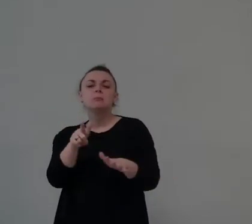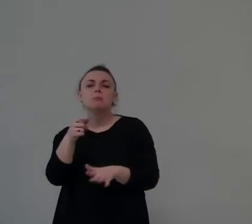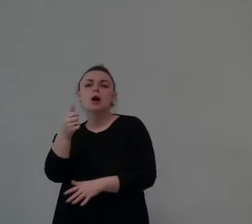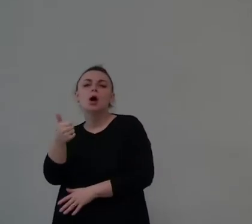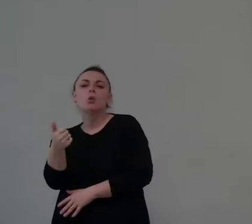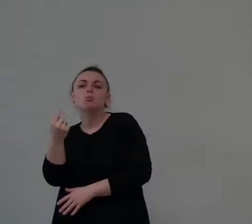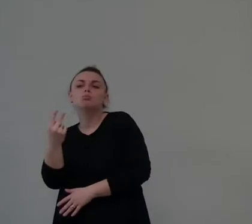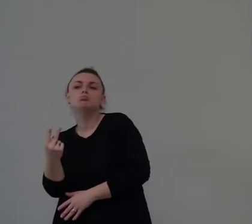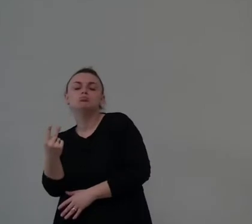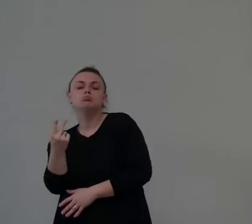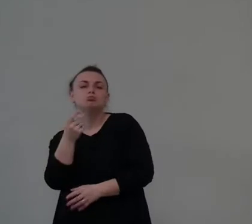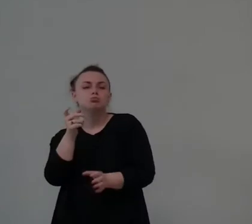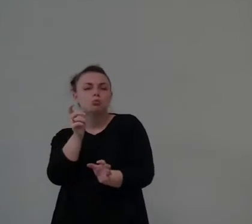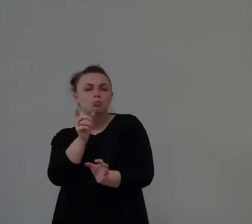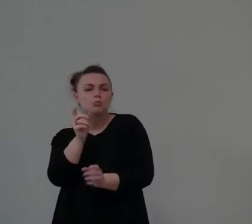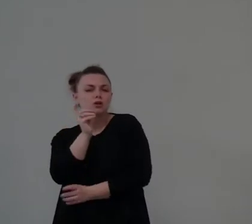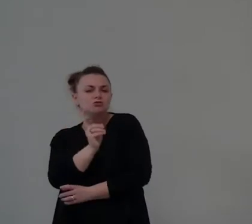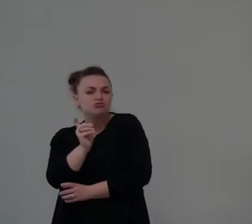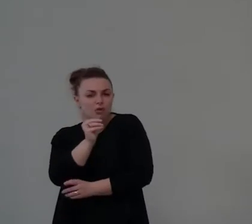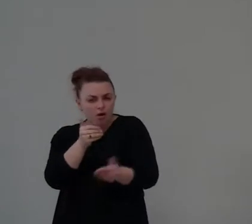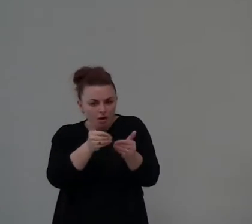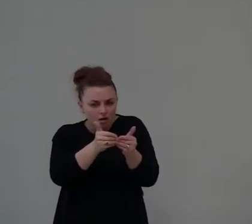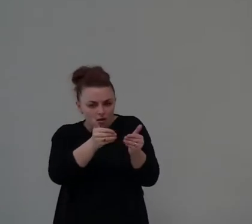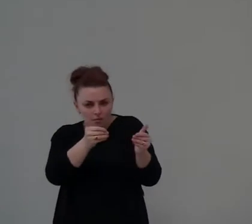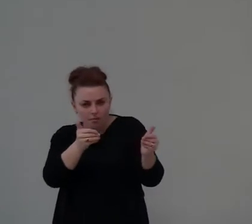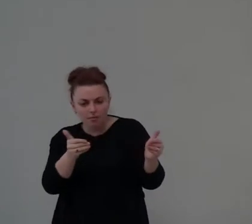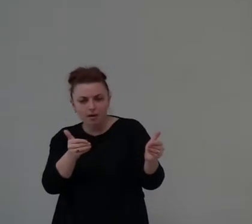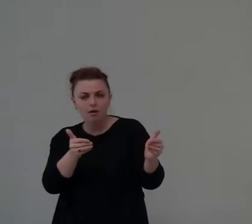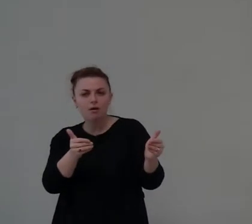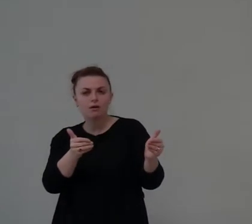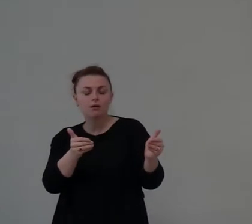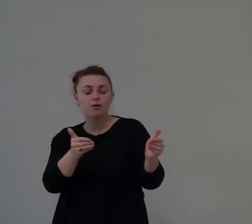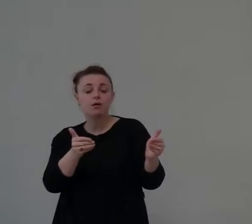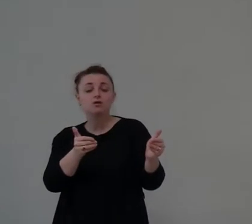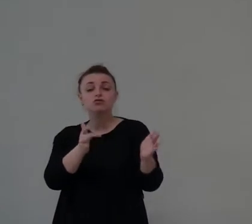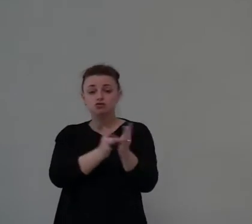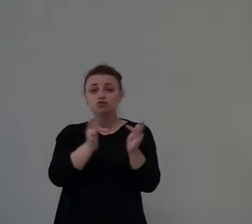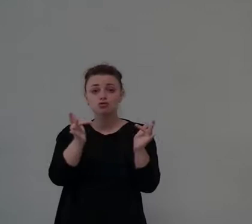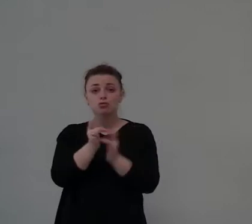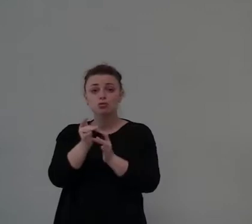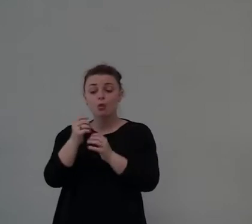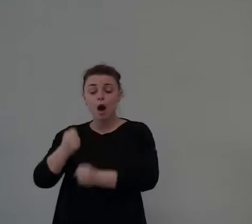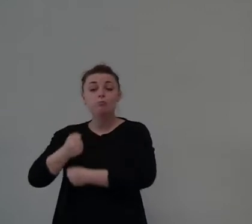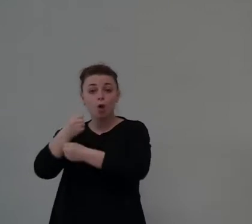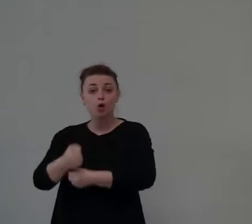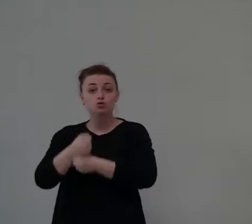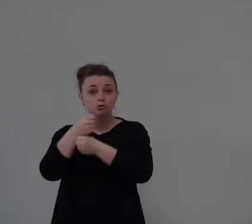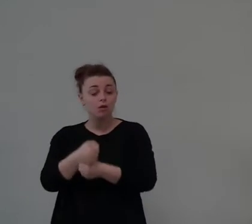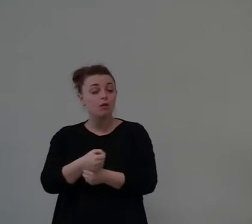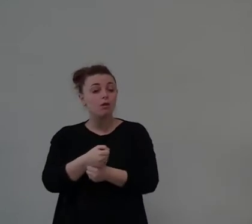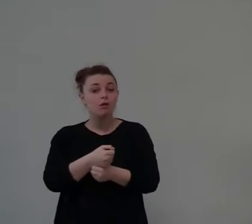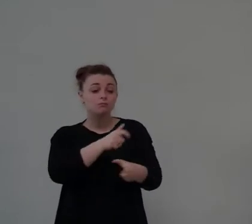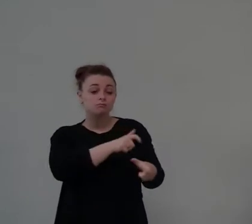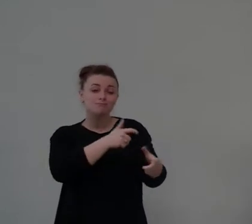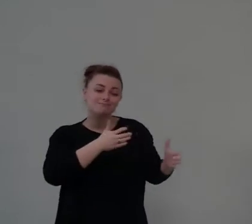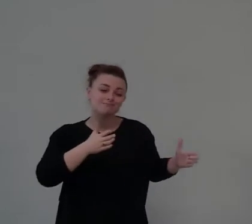un paio di giorni per stare in disparte? Gesù portava in disparte, prendeva i suoi e li portava in